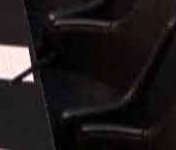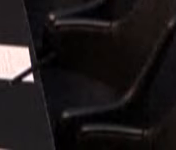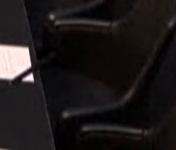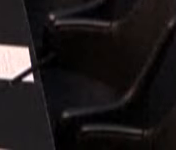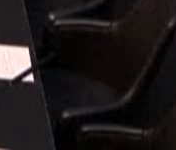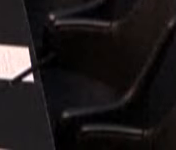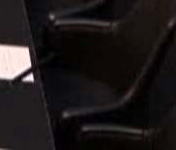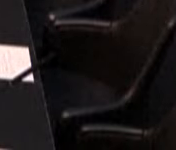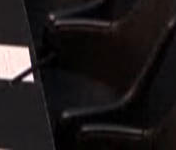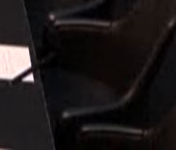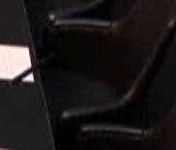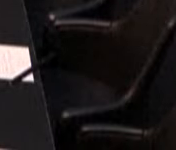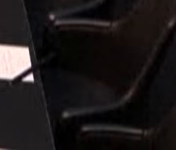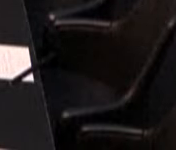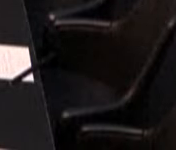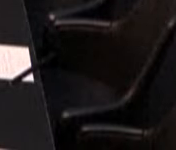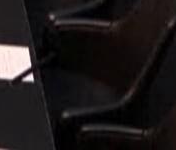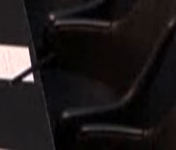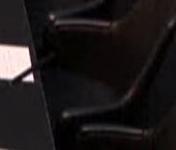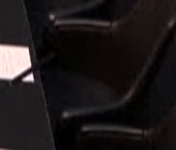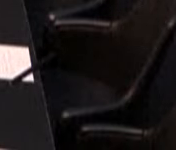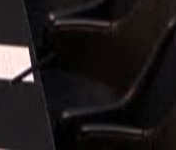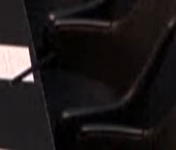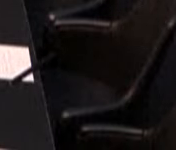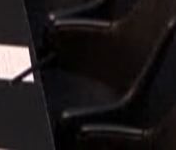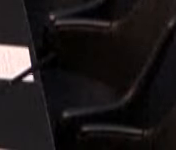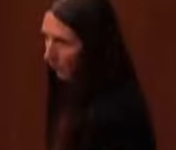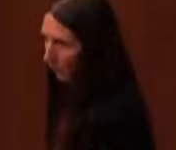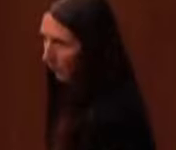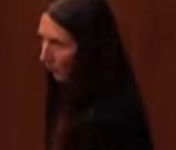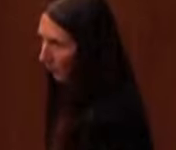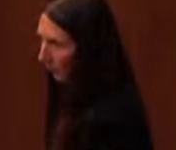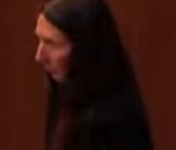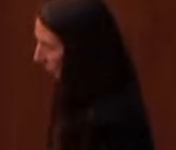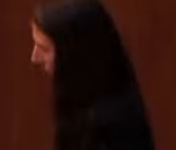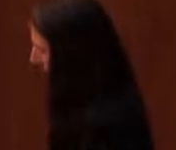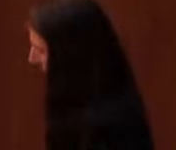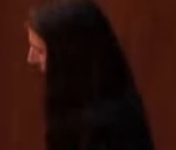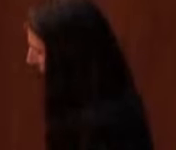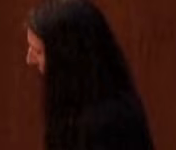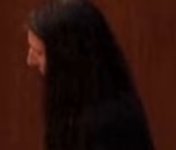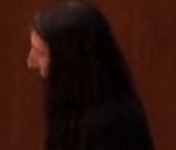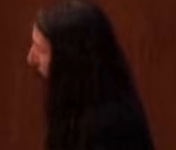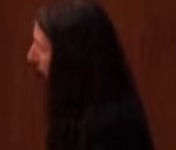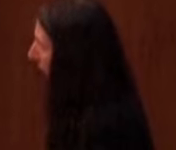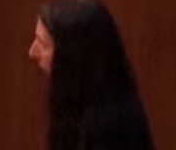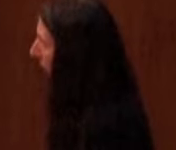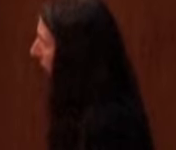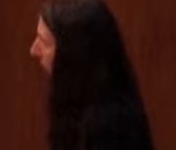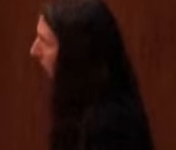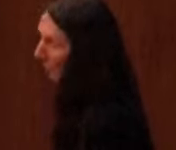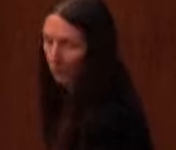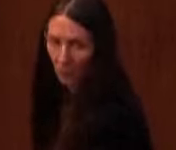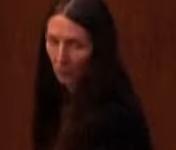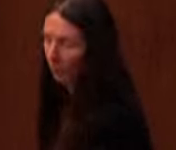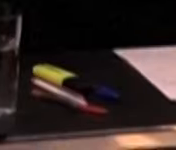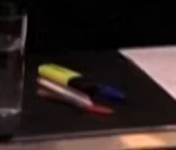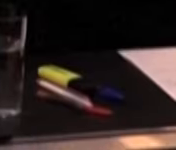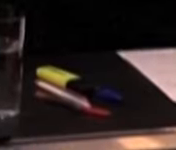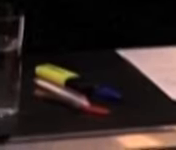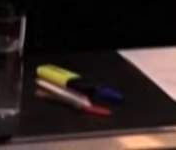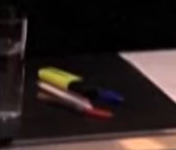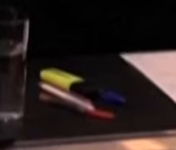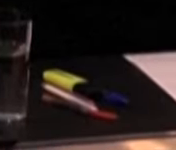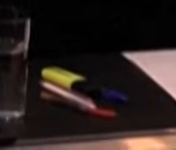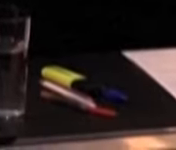anos, causou indignação na comunidade judaica, que afirmou que foi nomeado um homem que homenageia criminosos nazistas. A presidência em fim